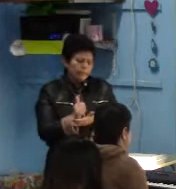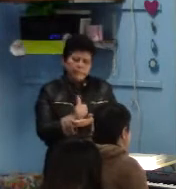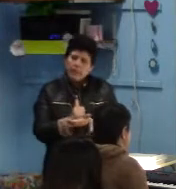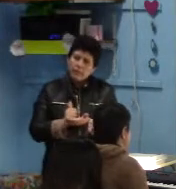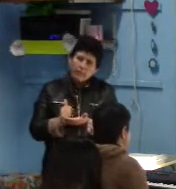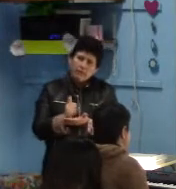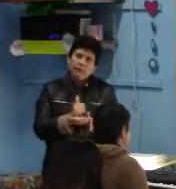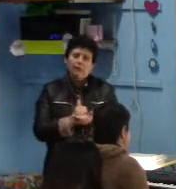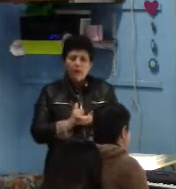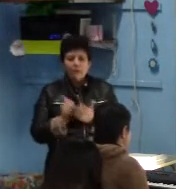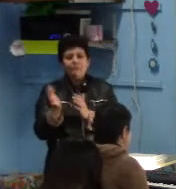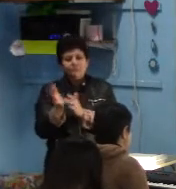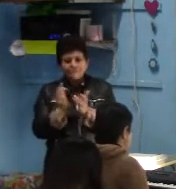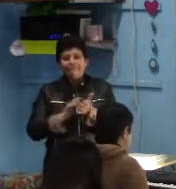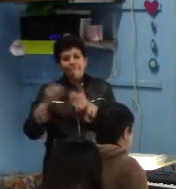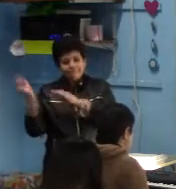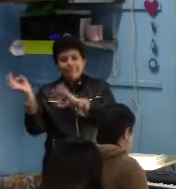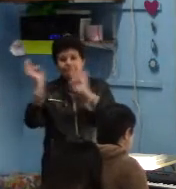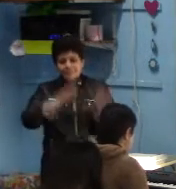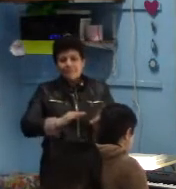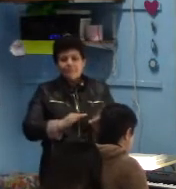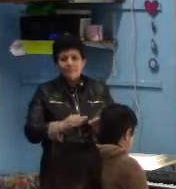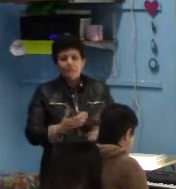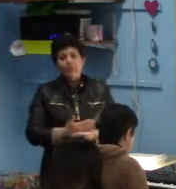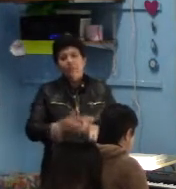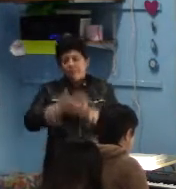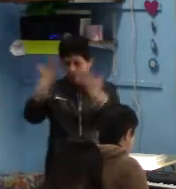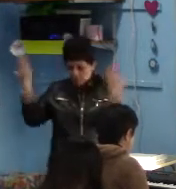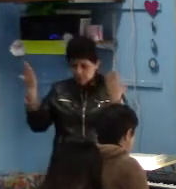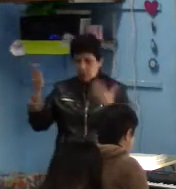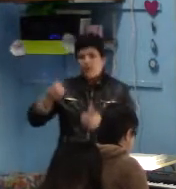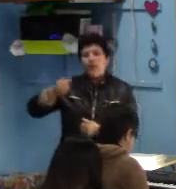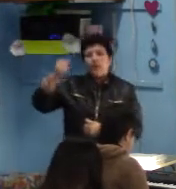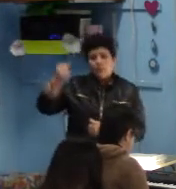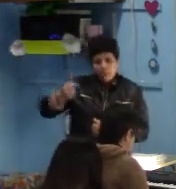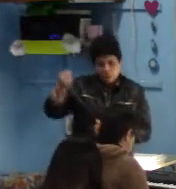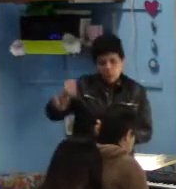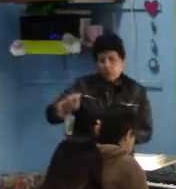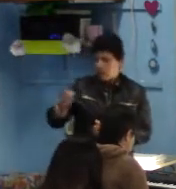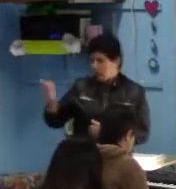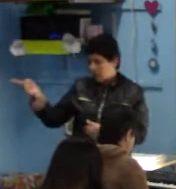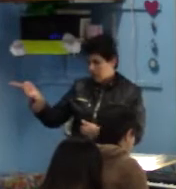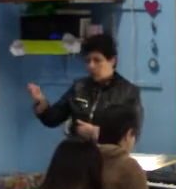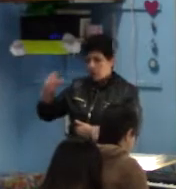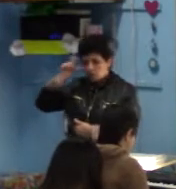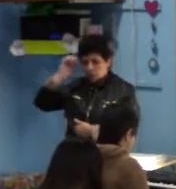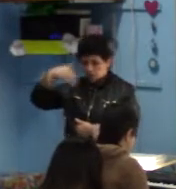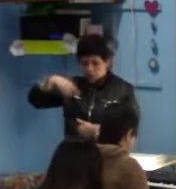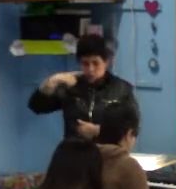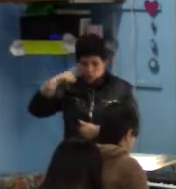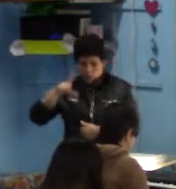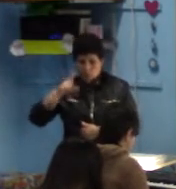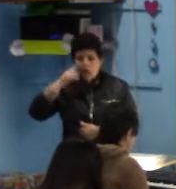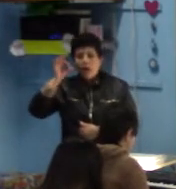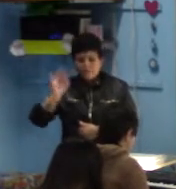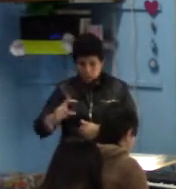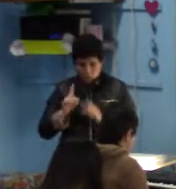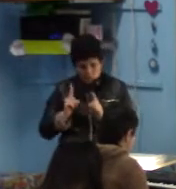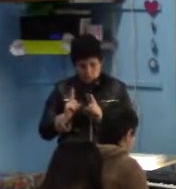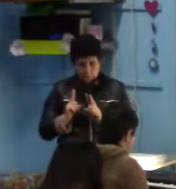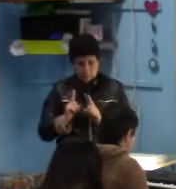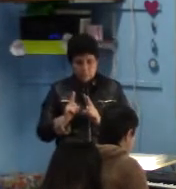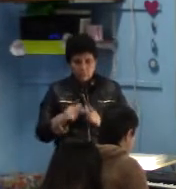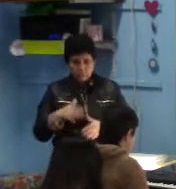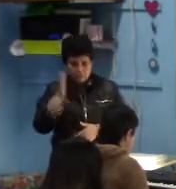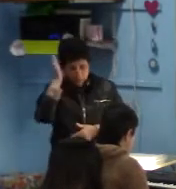de Jesús. Así que felicitaciones por el trabajo que hacen, pastor. Emilio también, las horas que dedican la hermana y